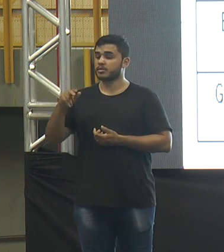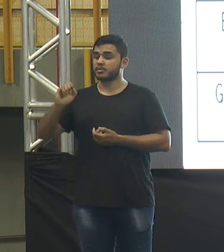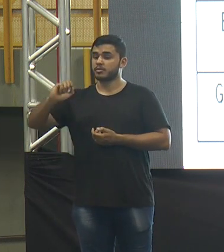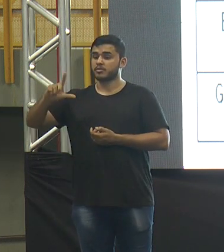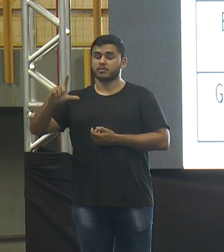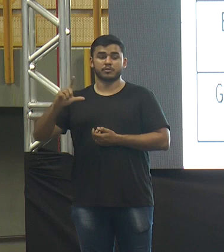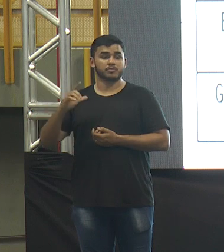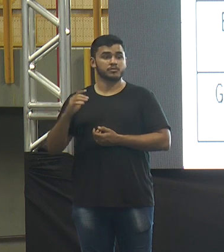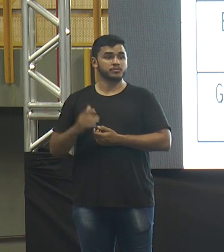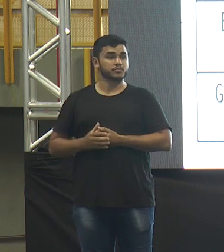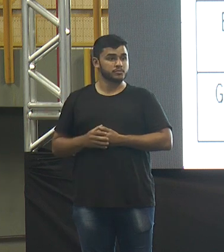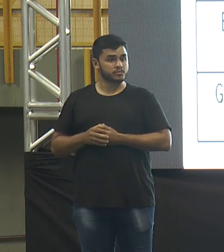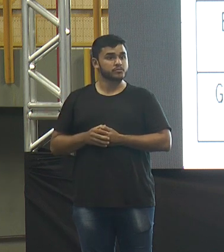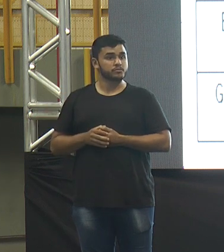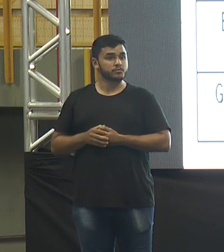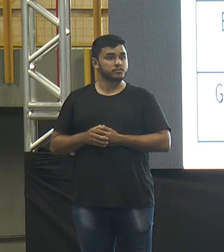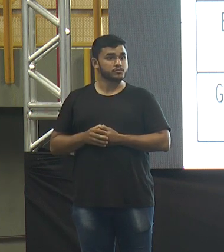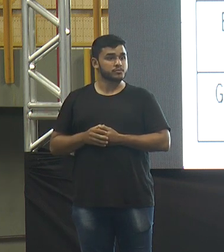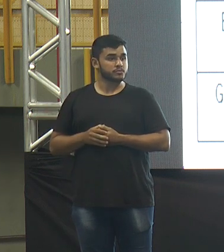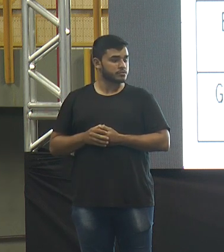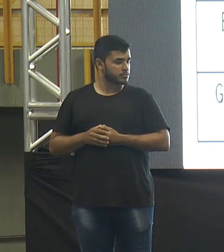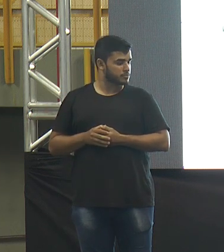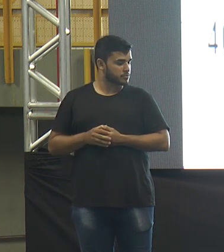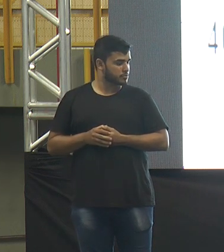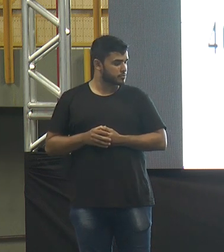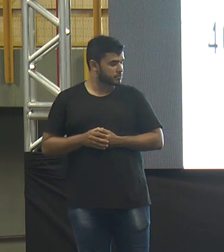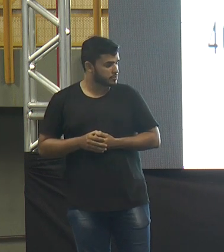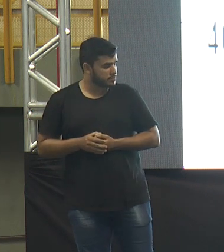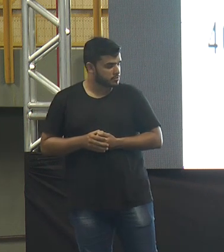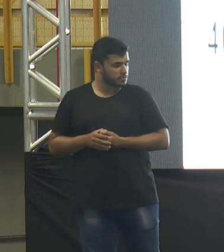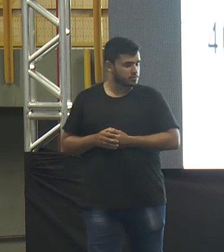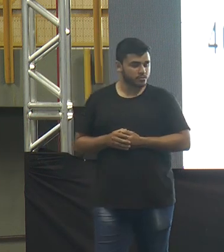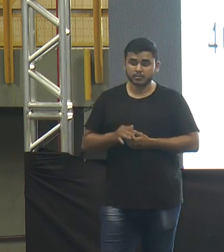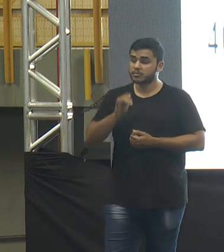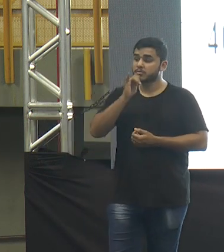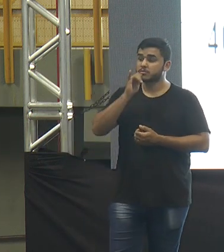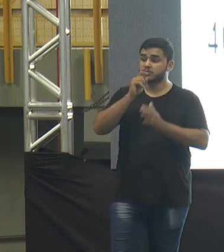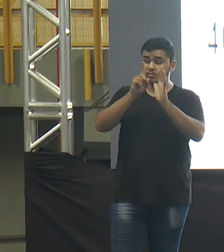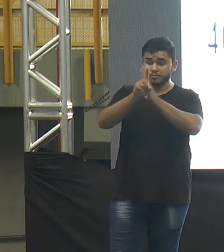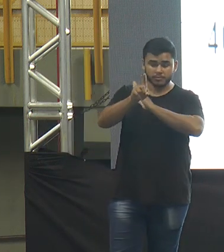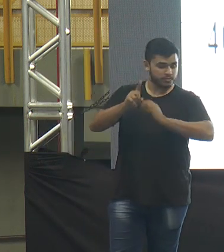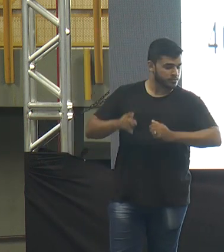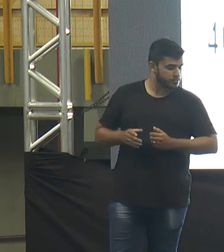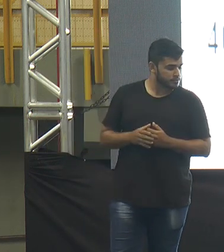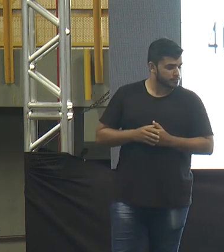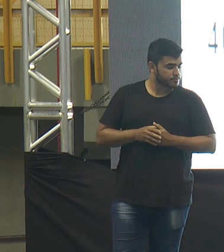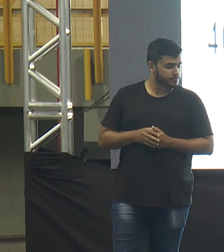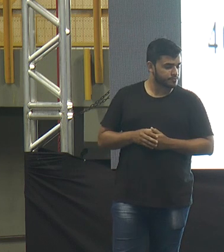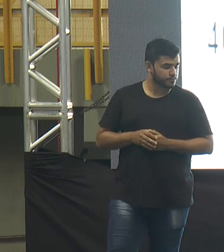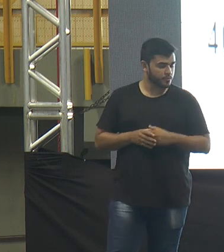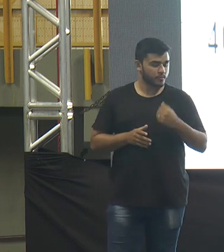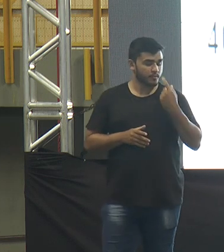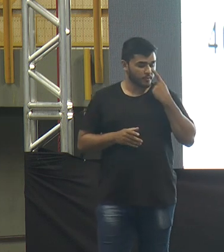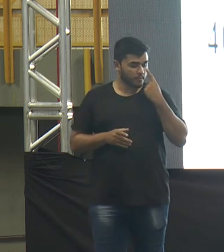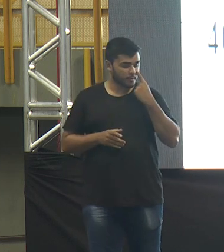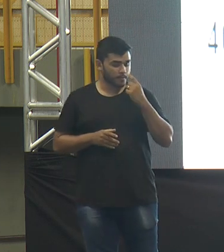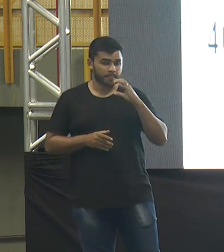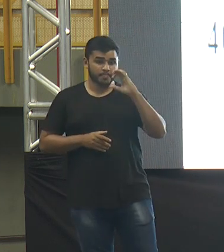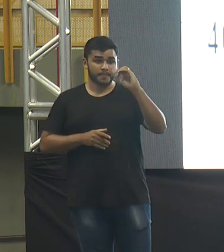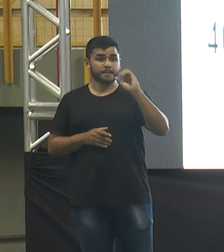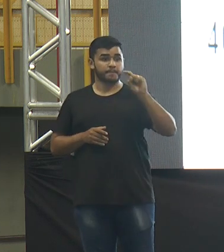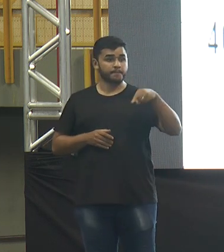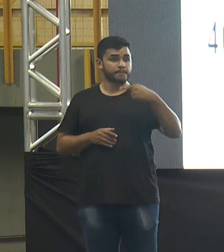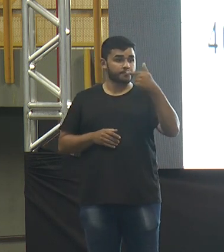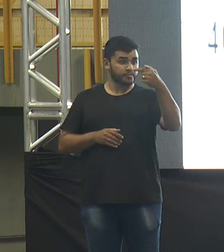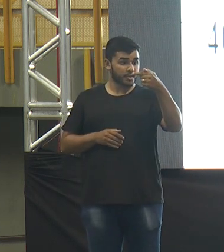percurso de volta? Então, como é que a gente faz? Primeiro, qual a densidade da gasolina? Não é 0,7